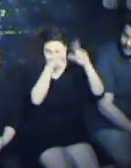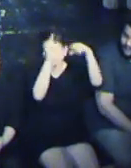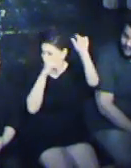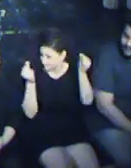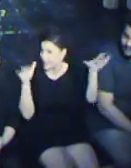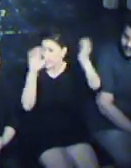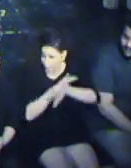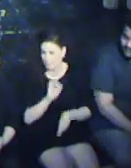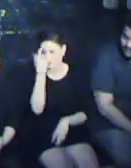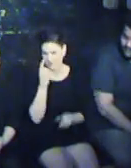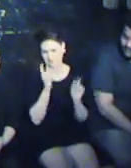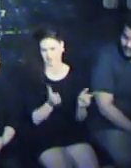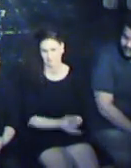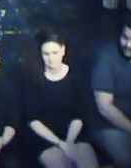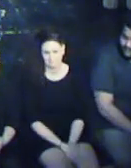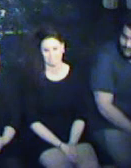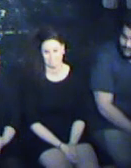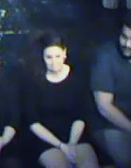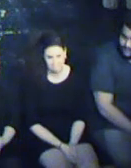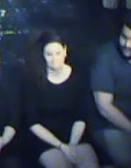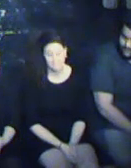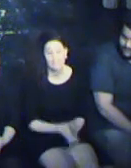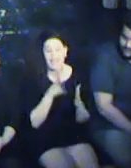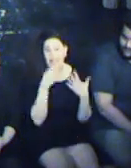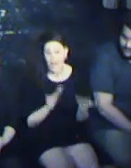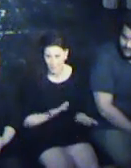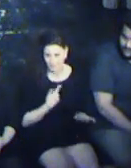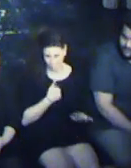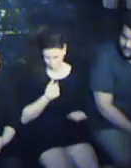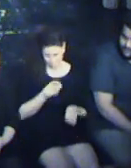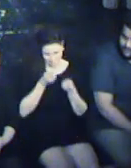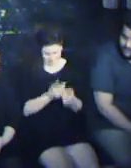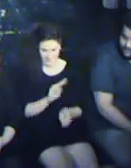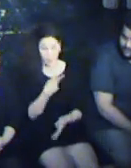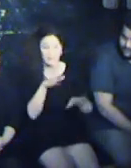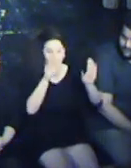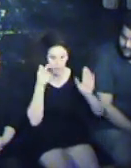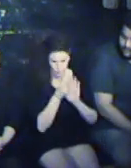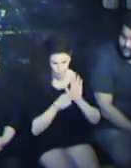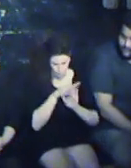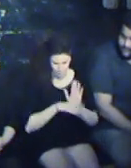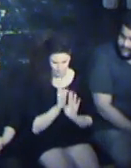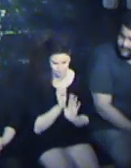y la noche es nuestra primera pista. Ahora os daré yo la segunda, pero con una condición.